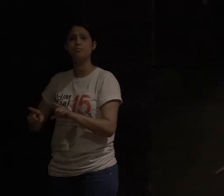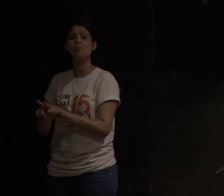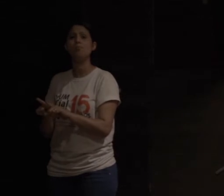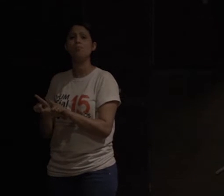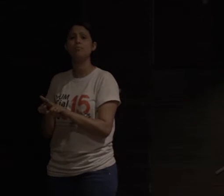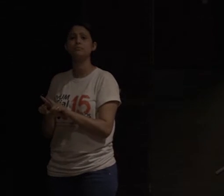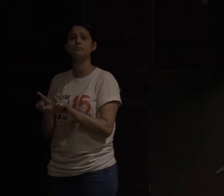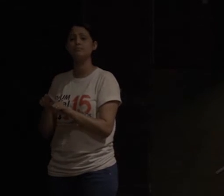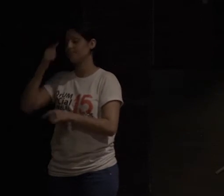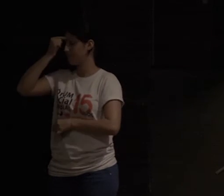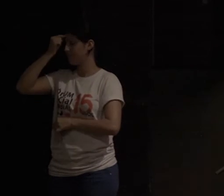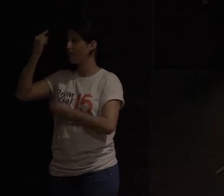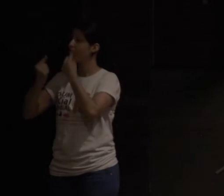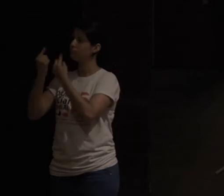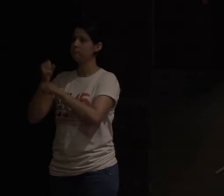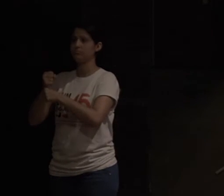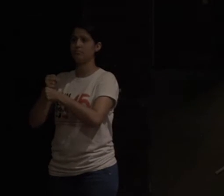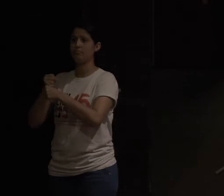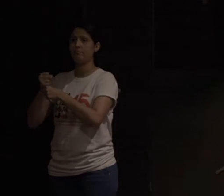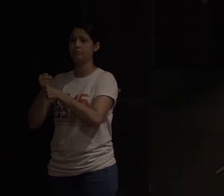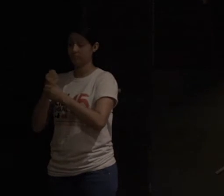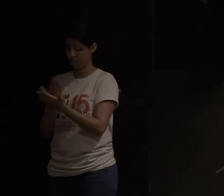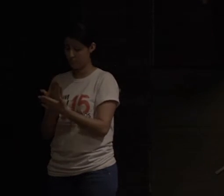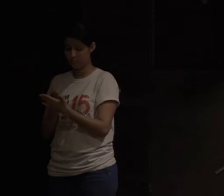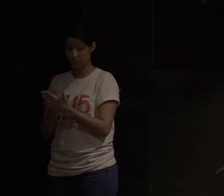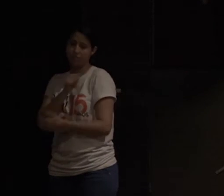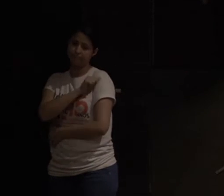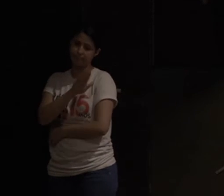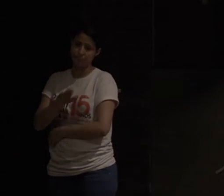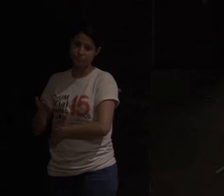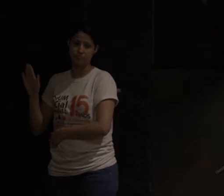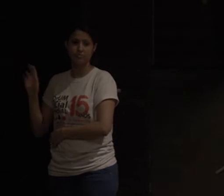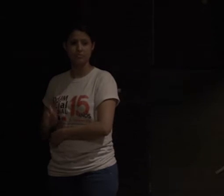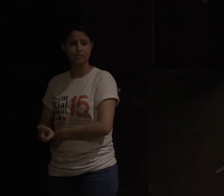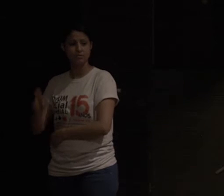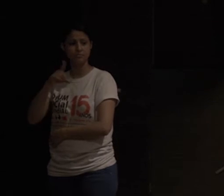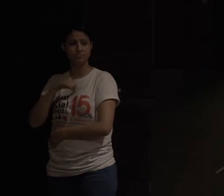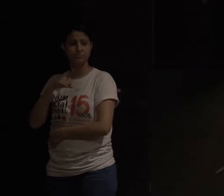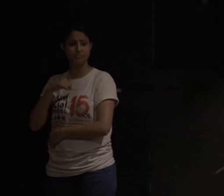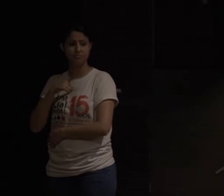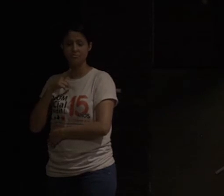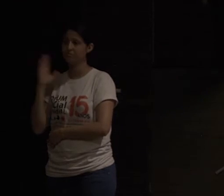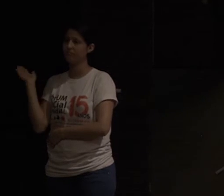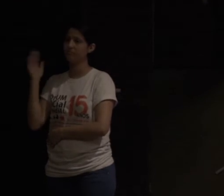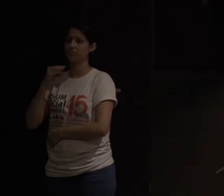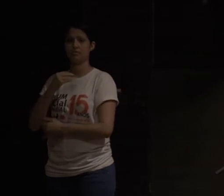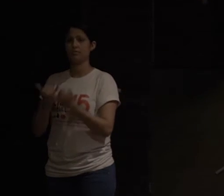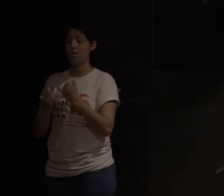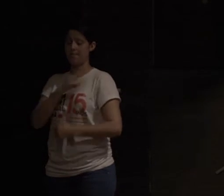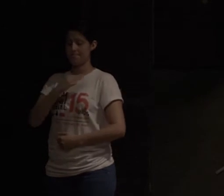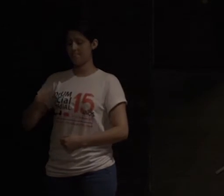ou universitárias, daqui a uns anos, os estudantes e as estudantes terão sempre pelo menos dois mestres. Os